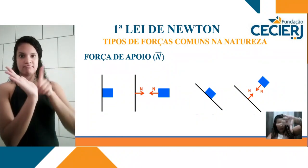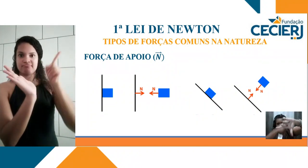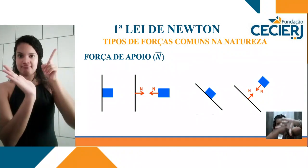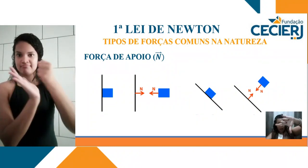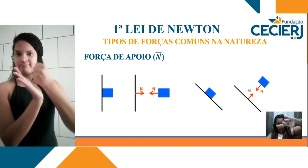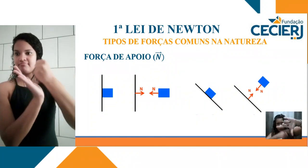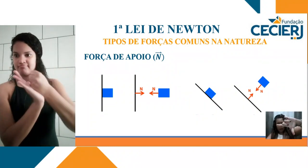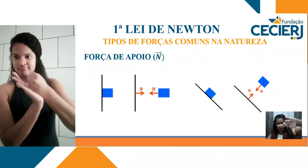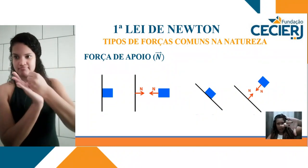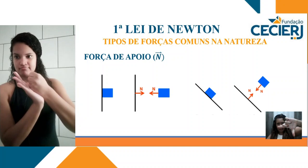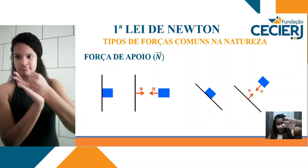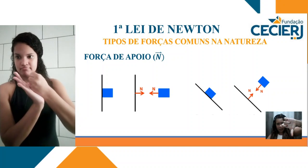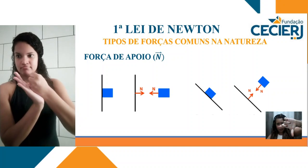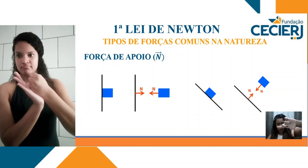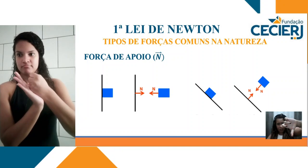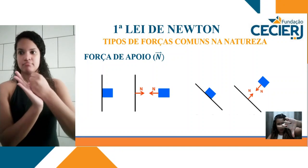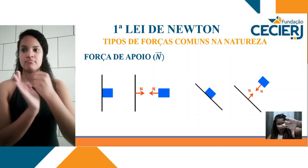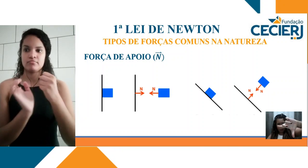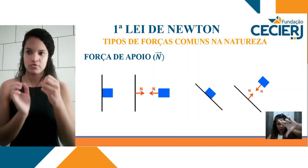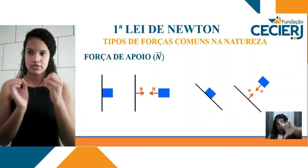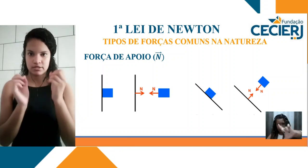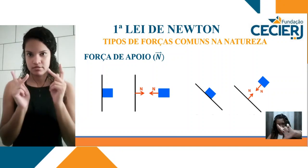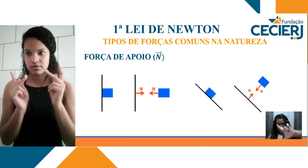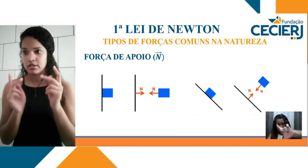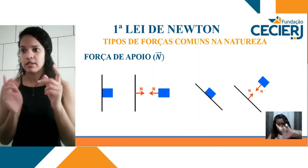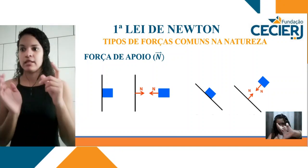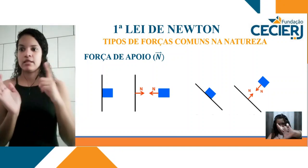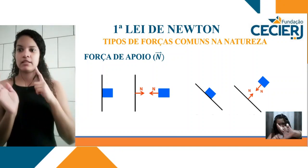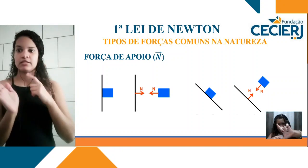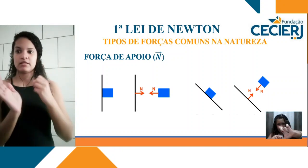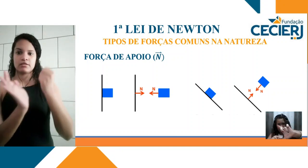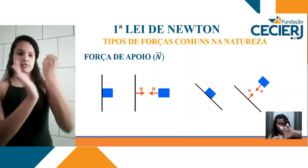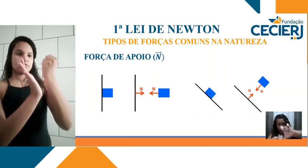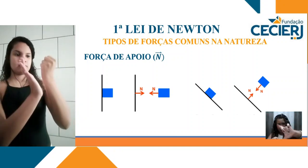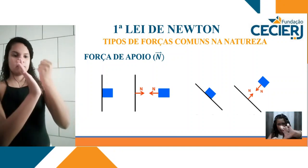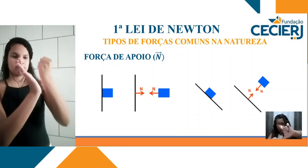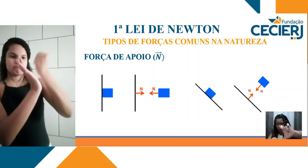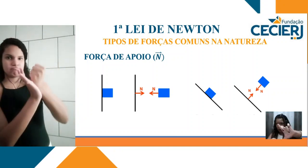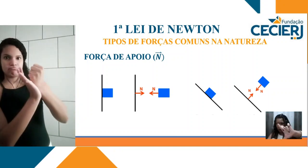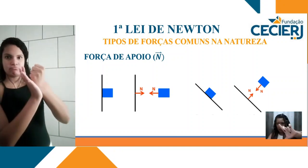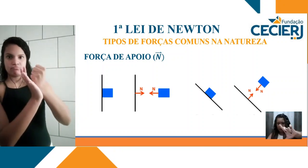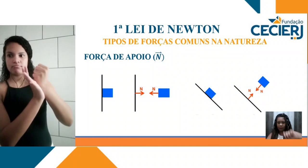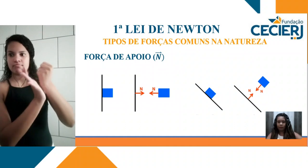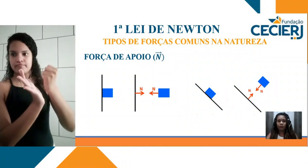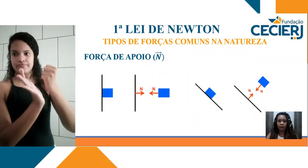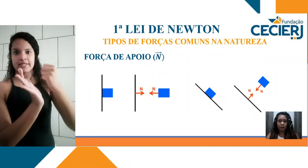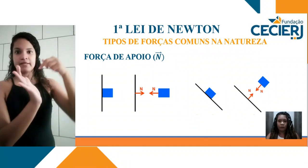na vertical a minha superfície, aqui a gente acha a normal. Está inclinada a minha superfície, aqui eu acho a normal,